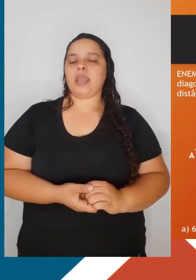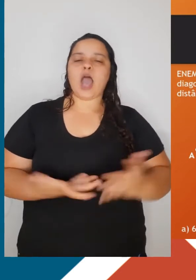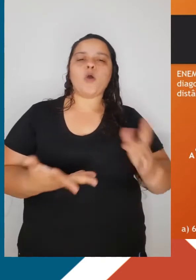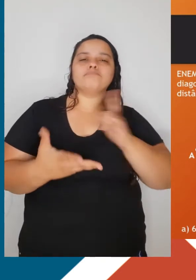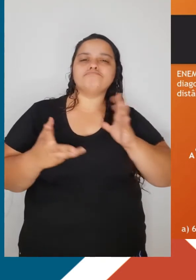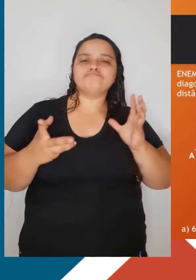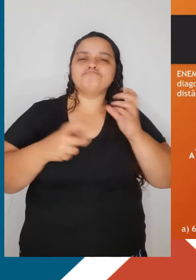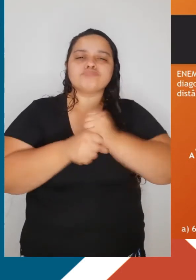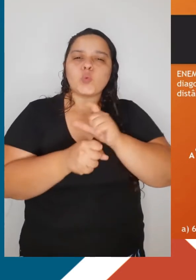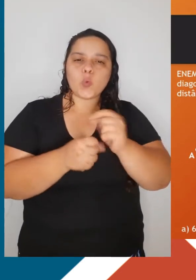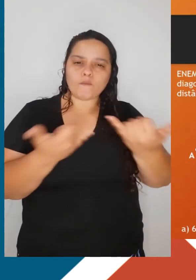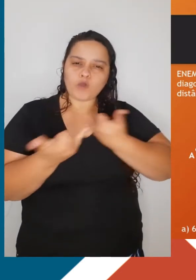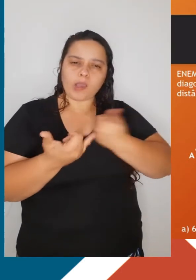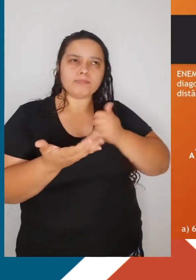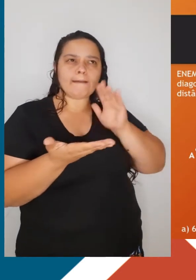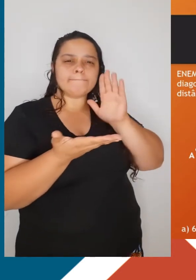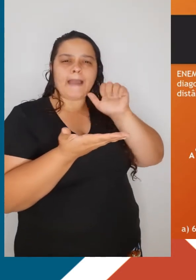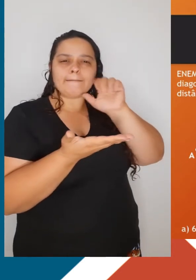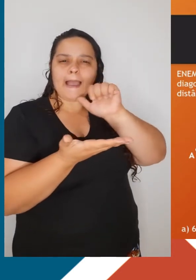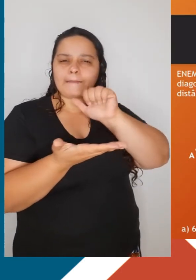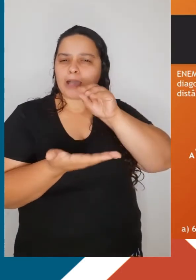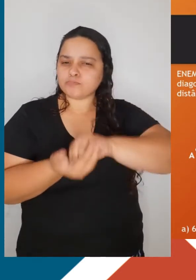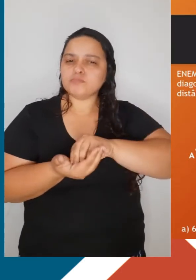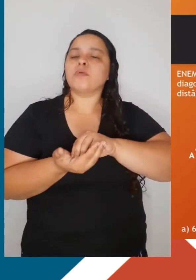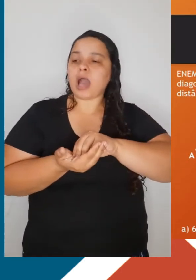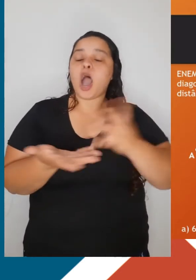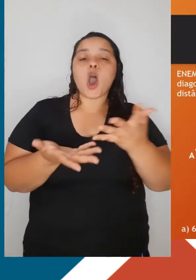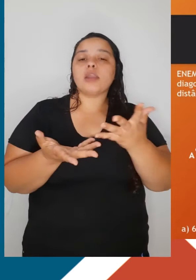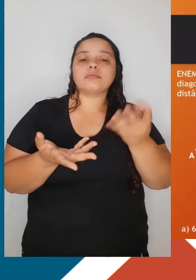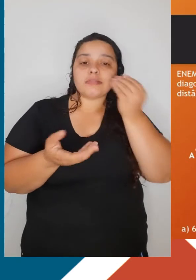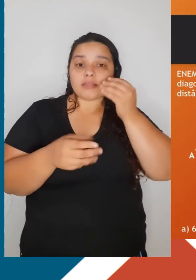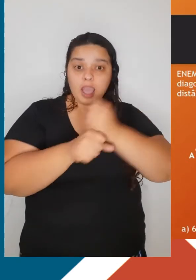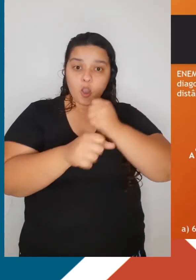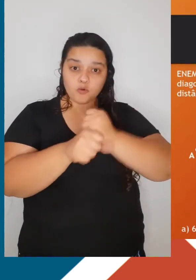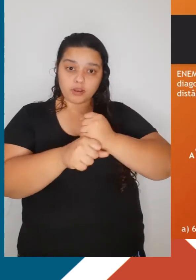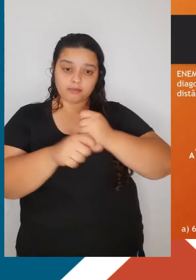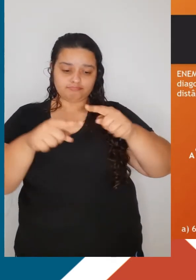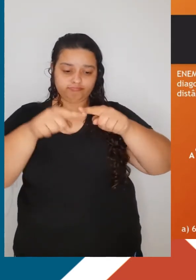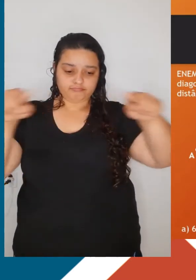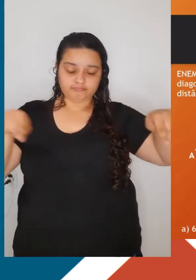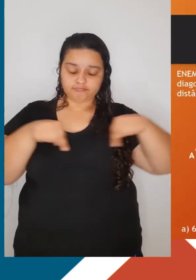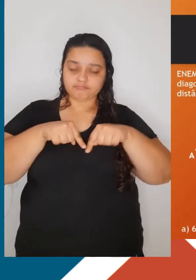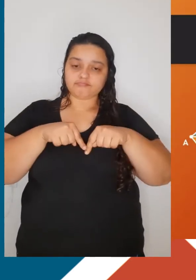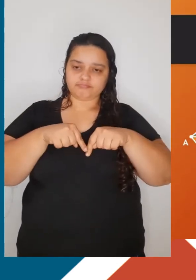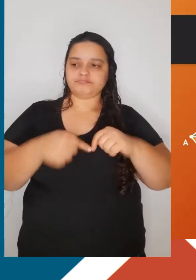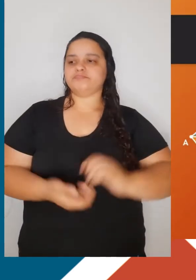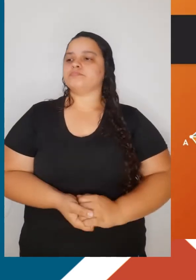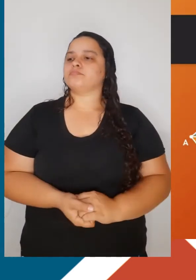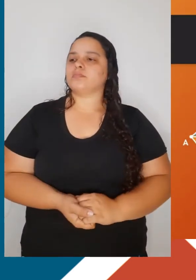Agora que reunimos todas as informações do enunciado, vamos calcular o que se pede, a área do terreno em metro quadrado.